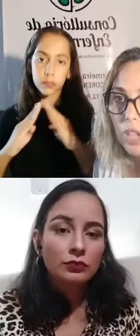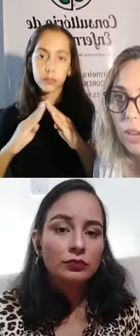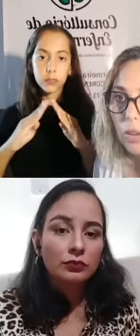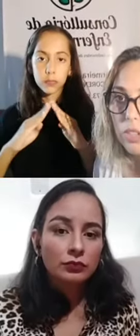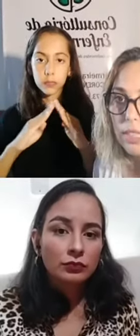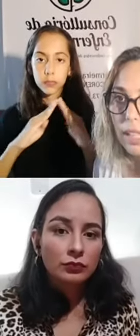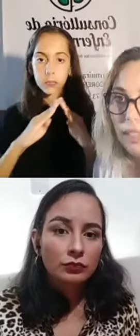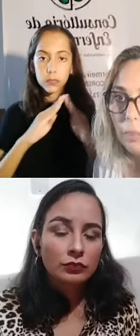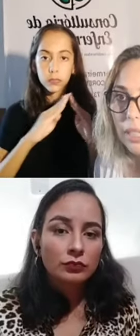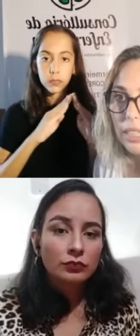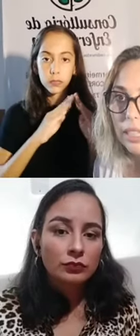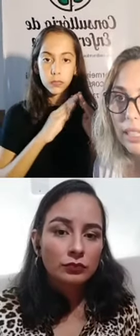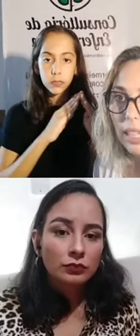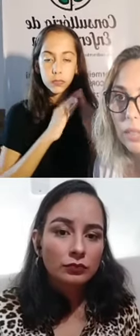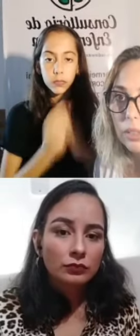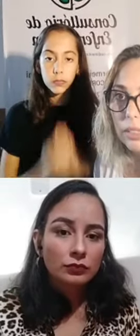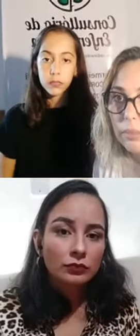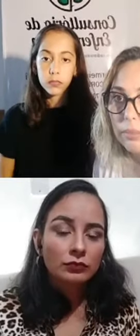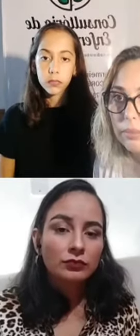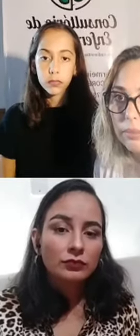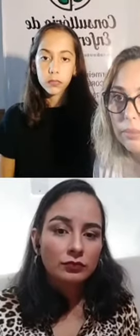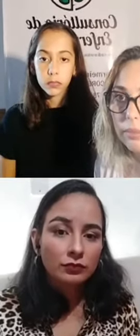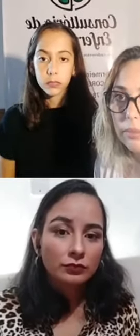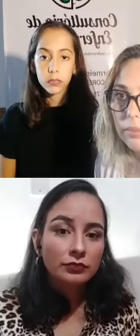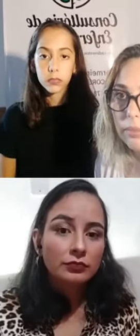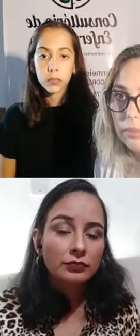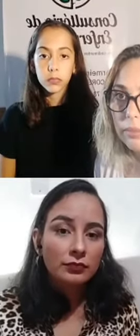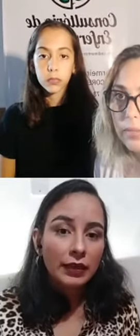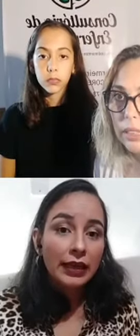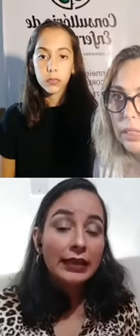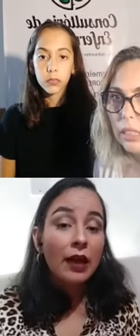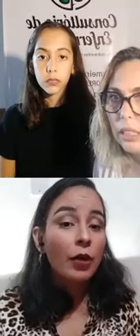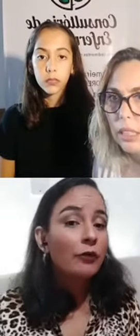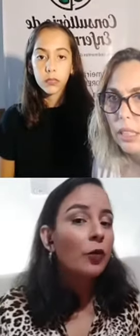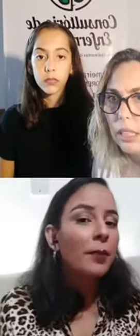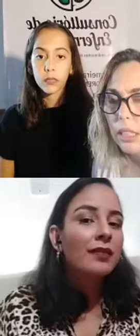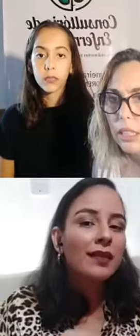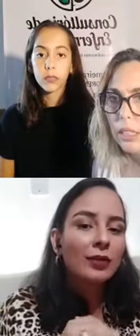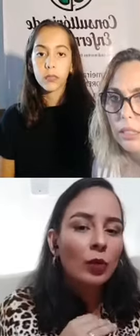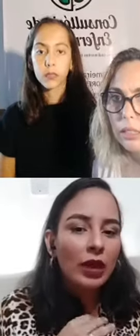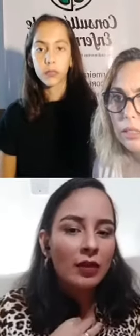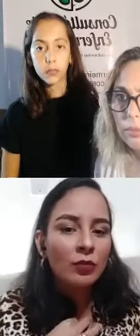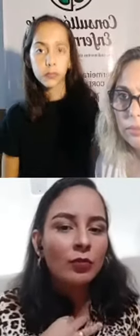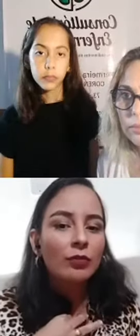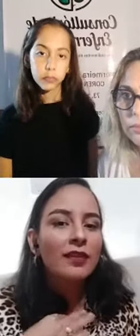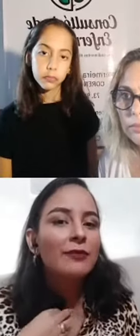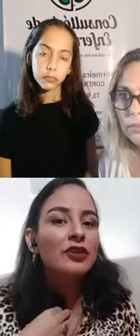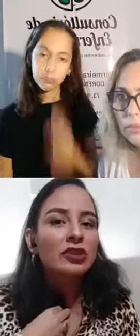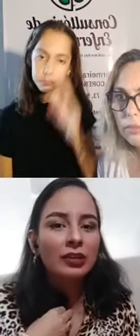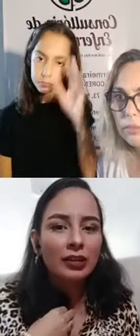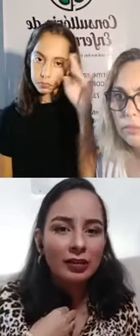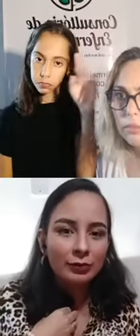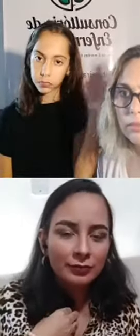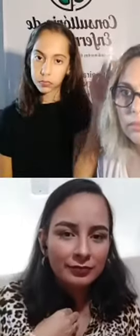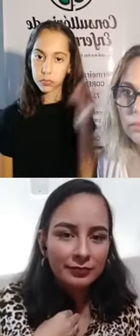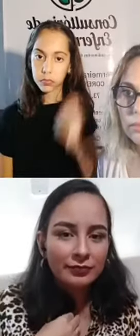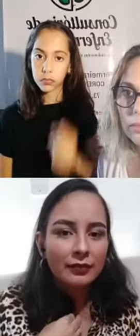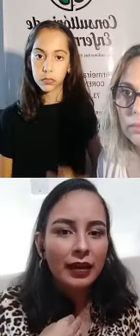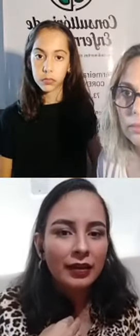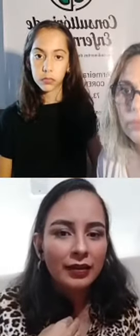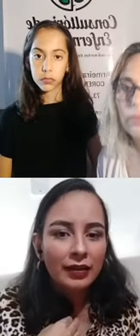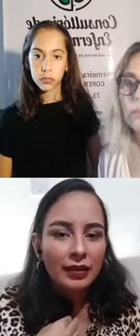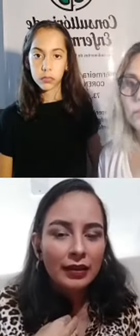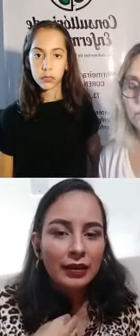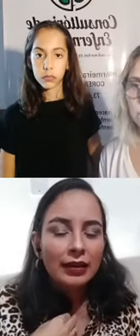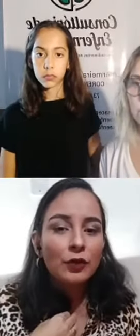abraço, Georgia. Exatamente, né, Darluce? Não, eu fico pensando, um ser virginiano,